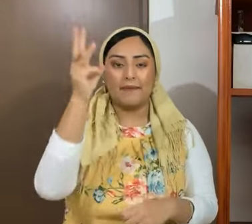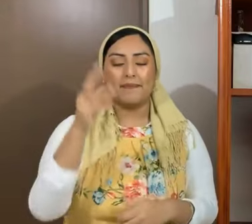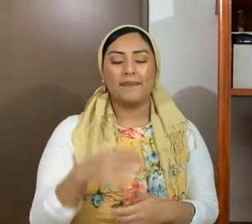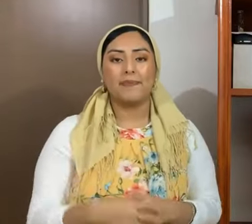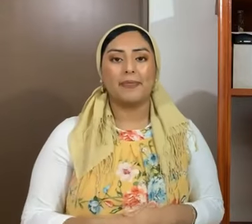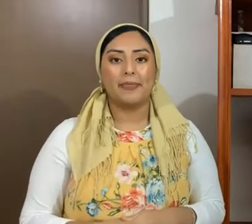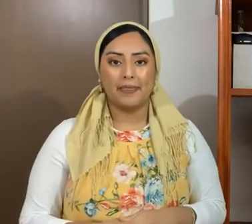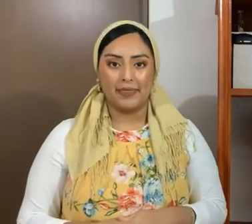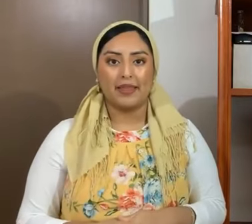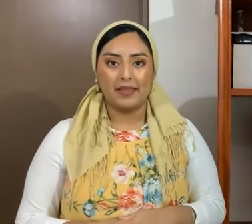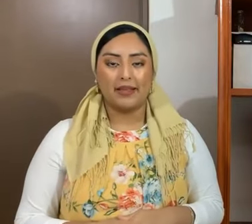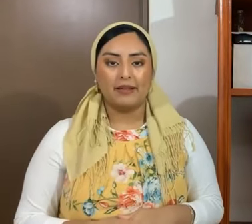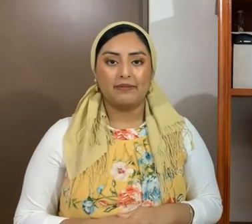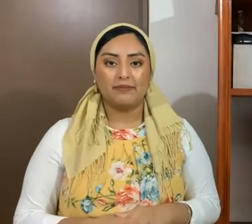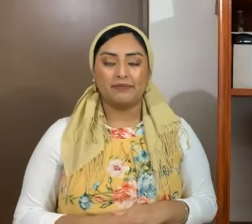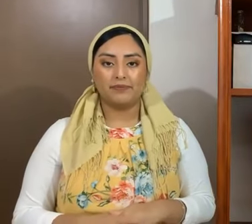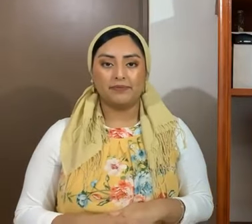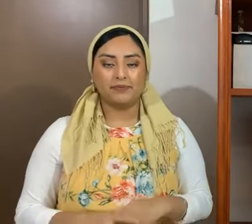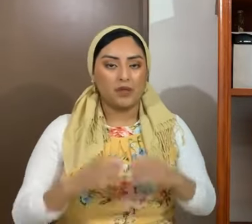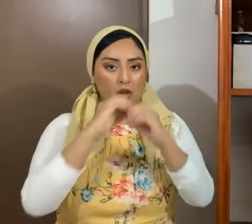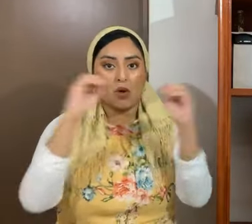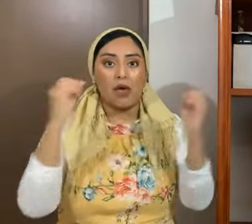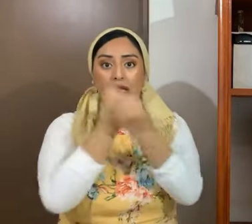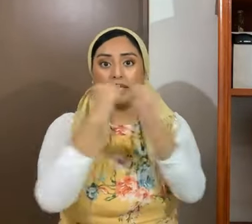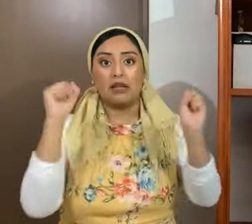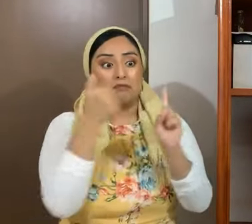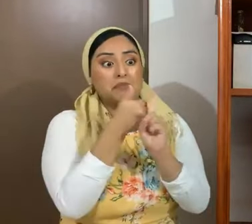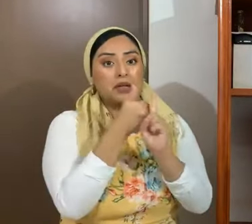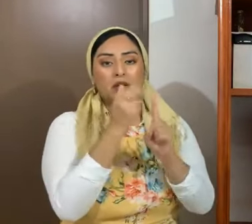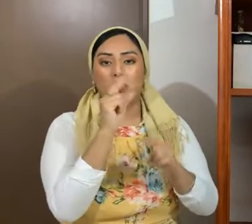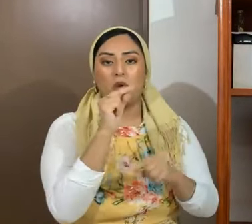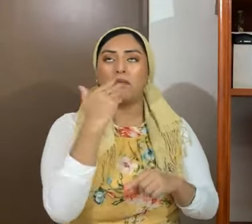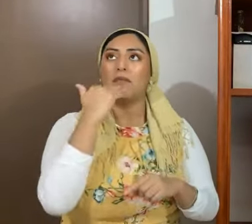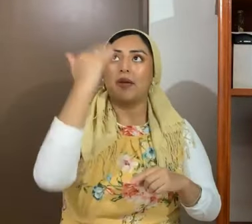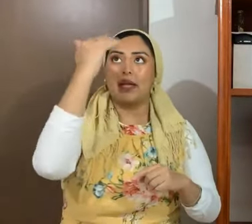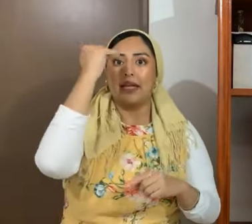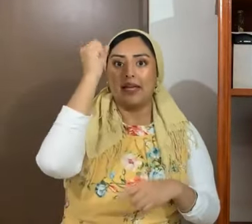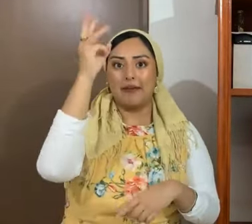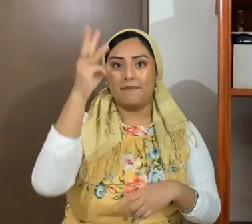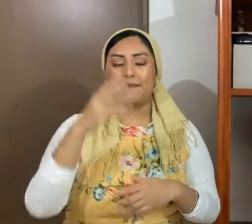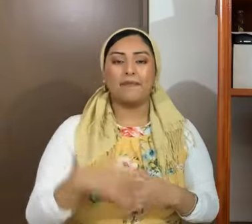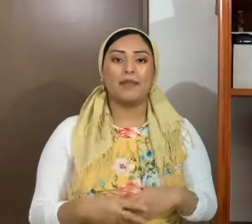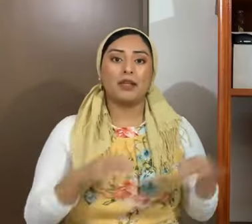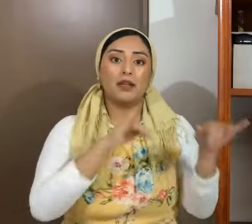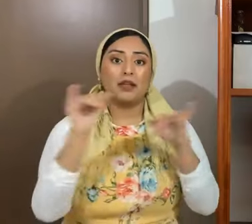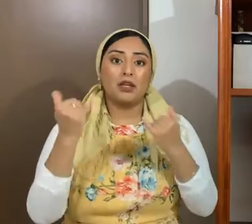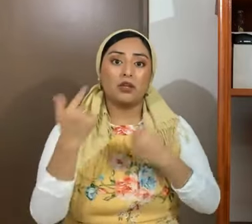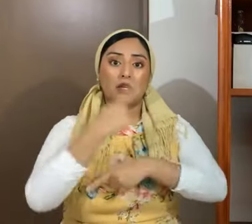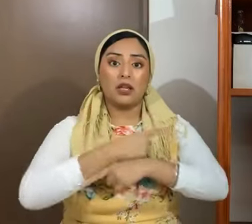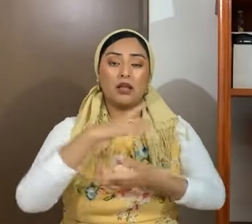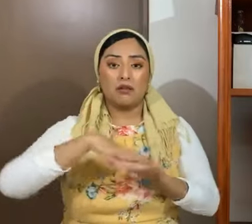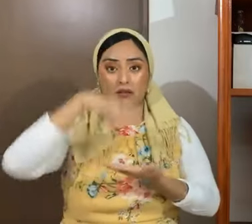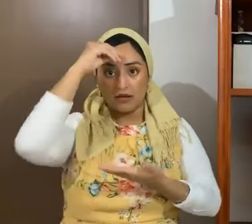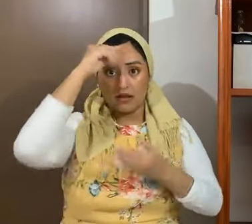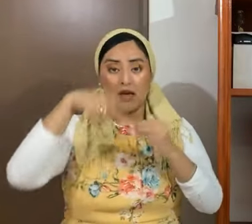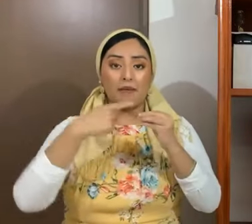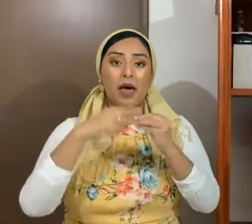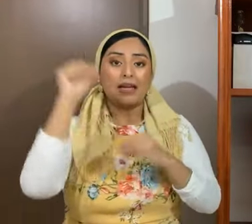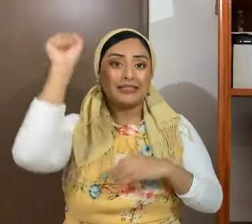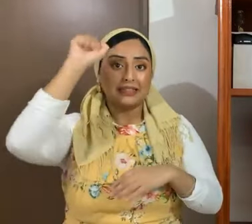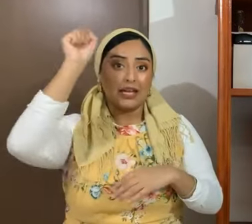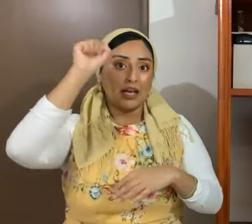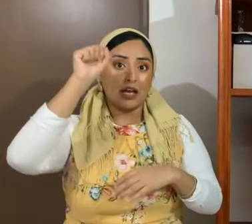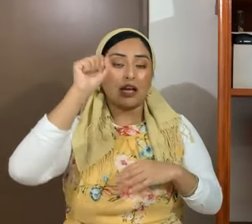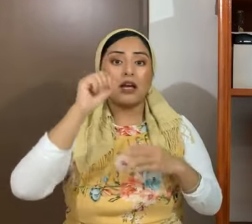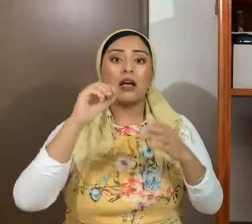desde luego, porque nadie puede ser salvo por las obras. Entonces, así como hoy vamos a hablar de la vida de Sara, vamos a hablar